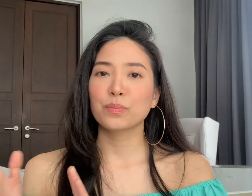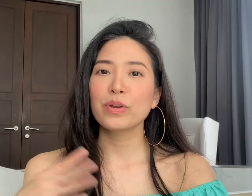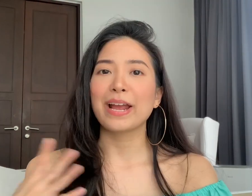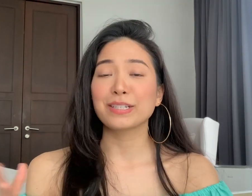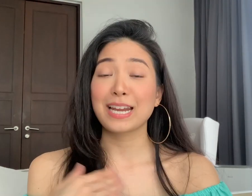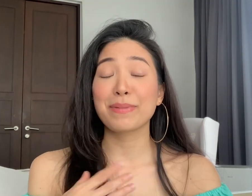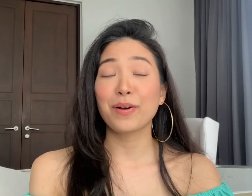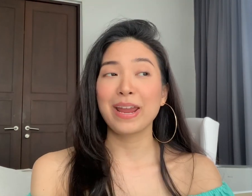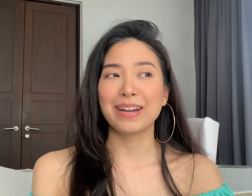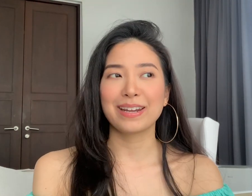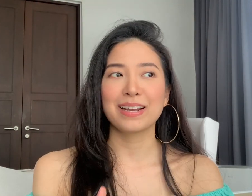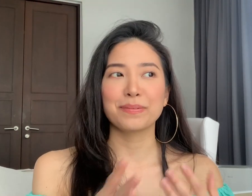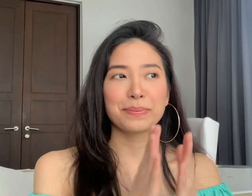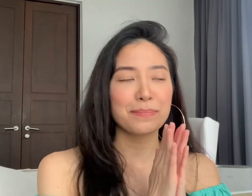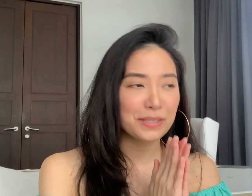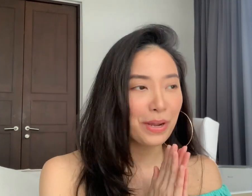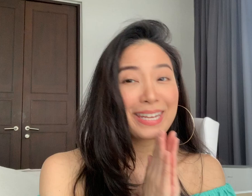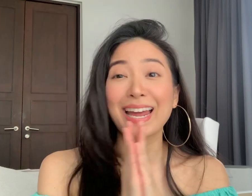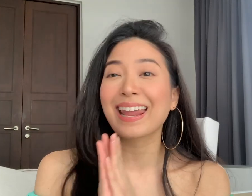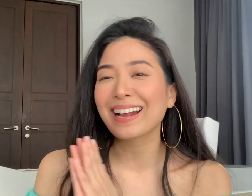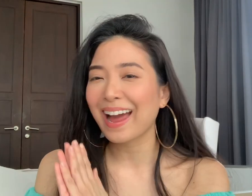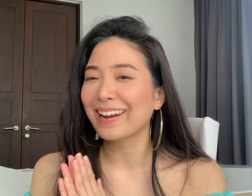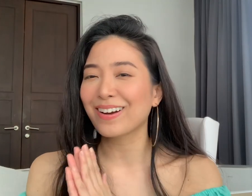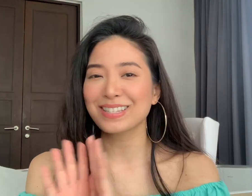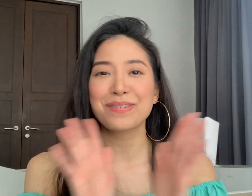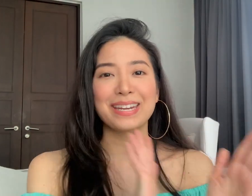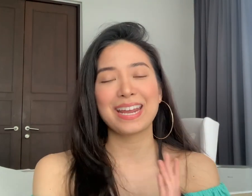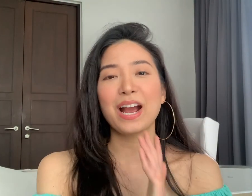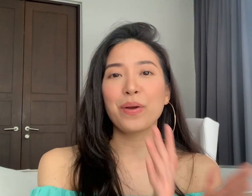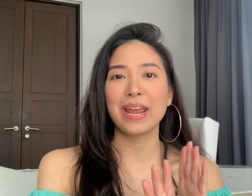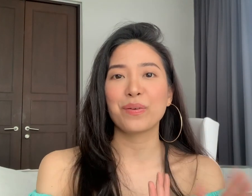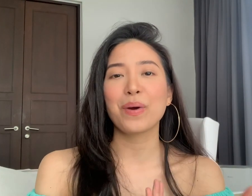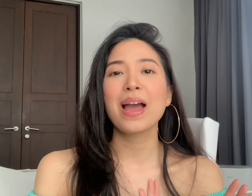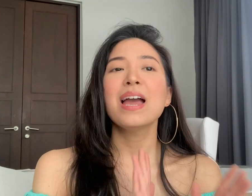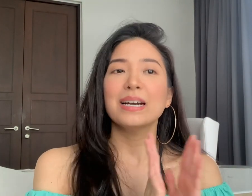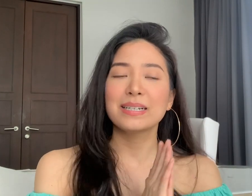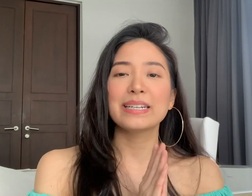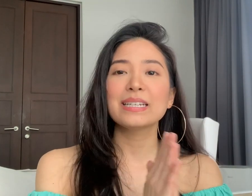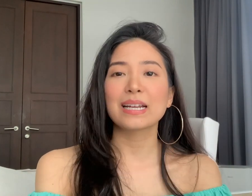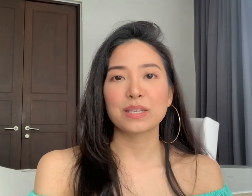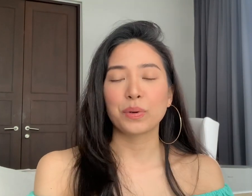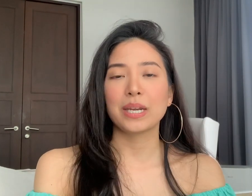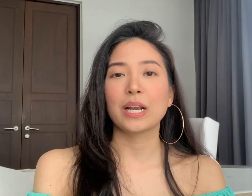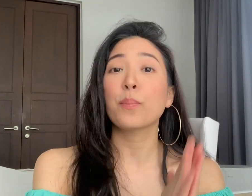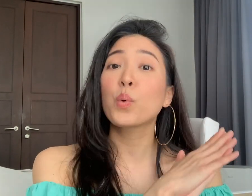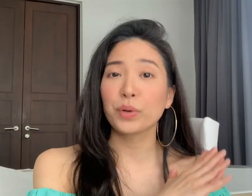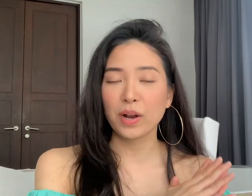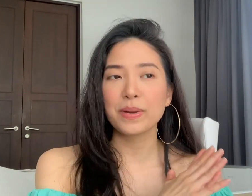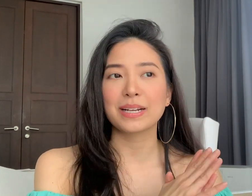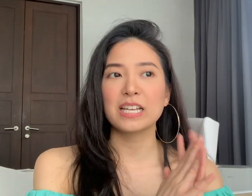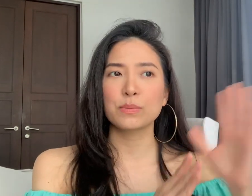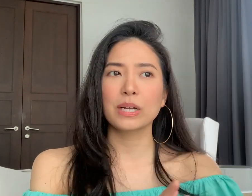ผู้ใหญ่กทำใหเขาเห็นนนทสวัดีกัแตเปนใๆ เหมือนใ